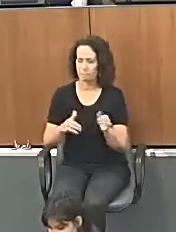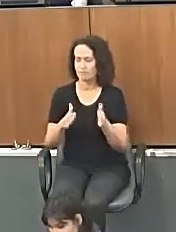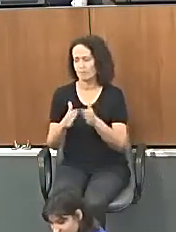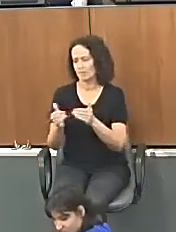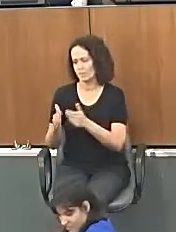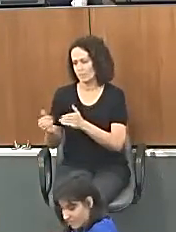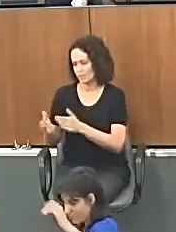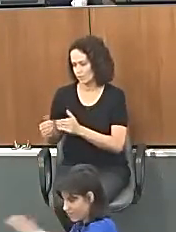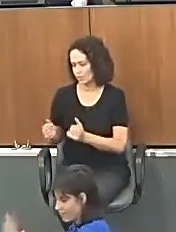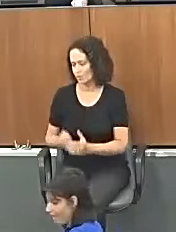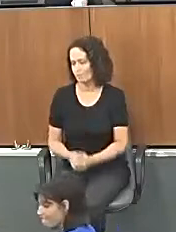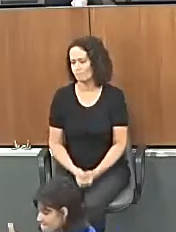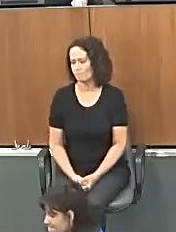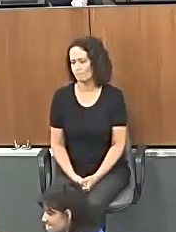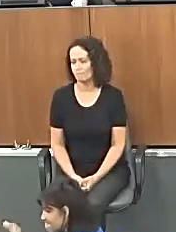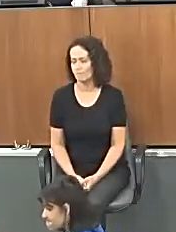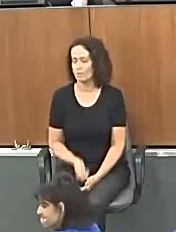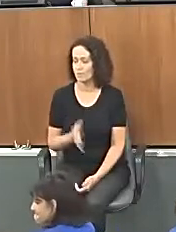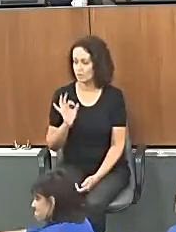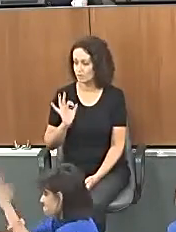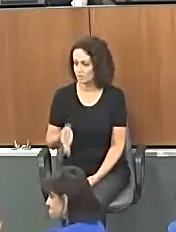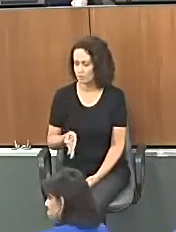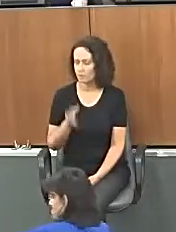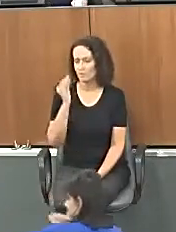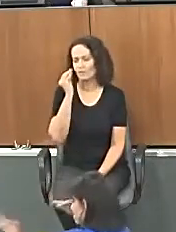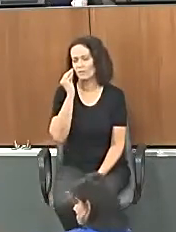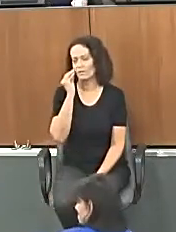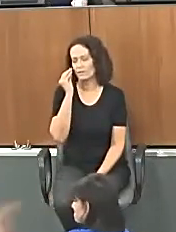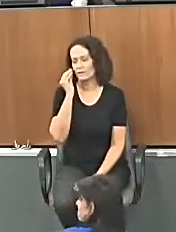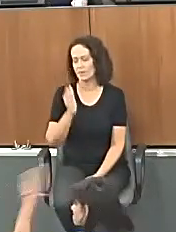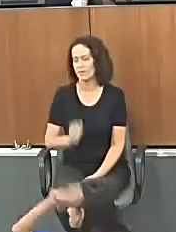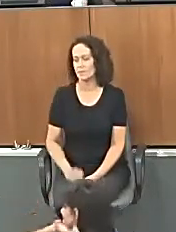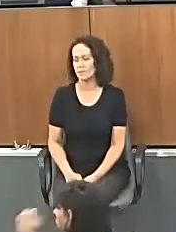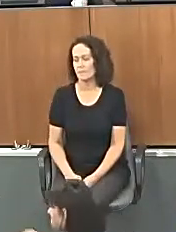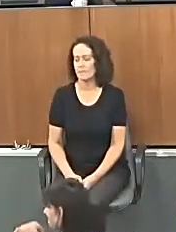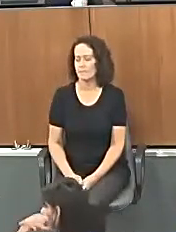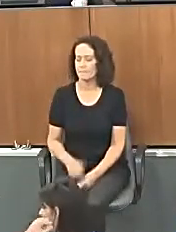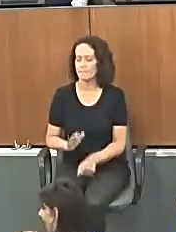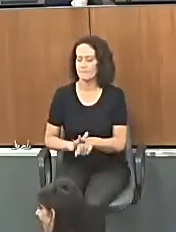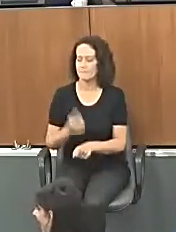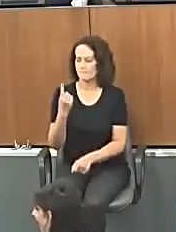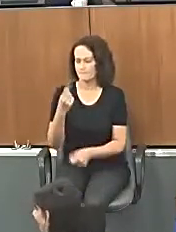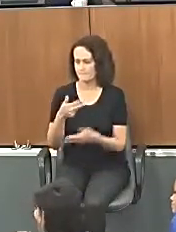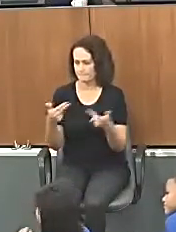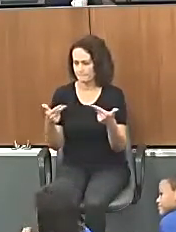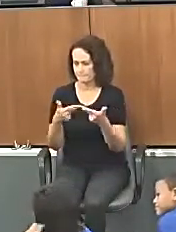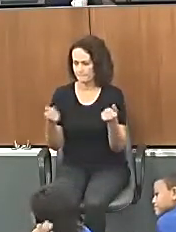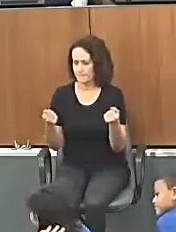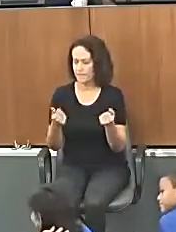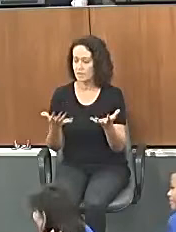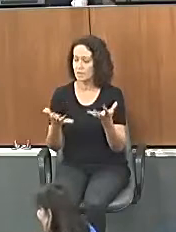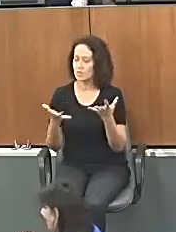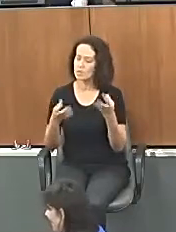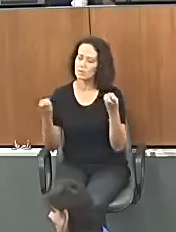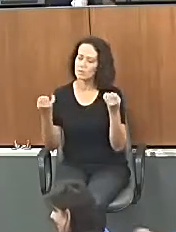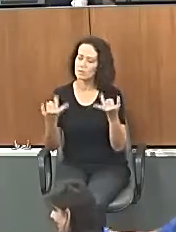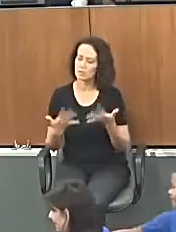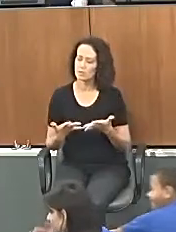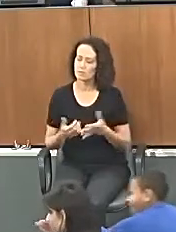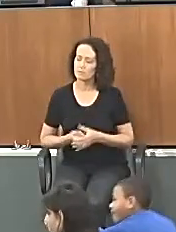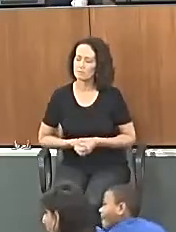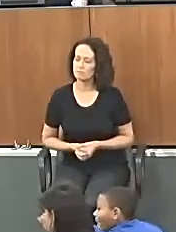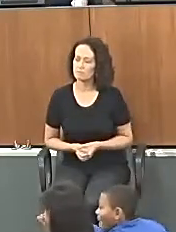certeza com certeza iremos trabalhado para isso o marcelo hahn só mais um caso é eu queria citar um caso que